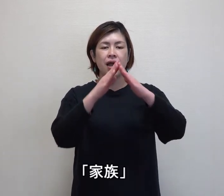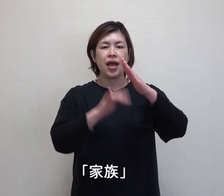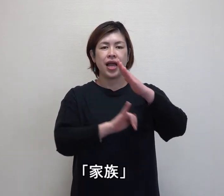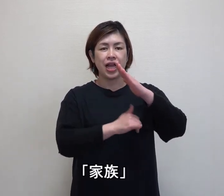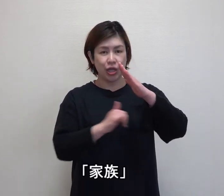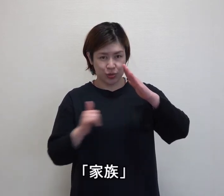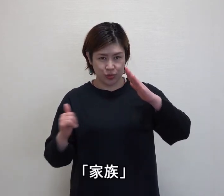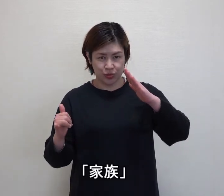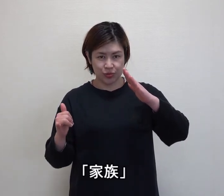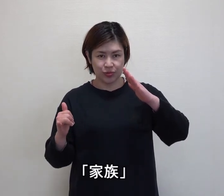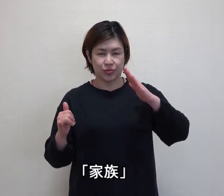家族、